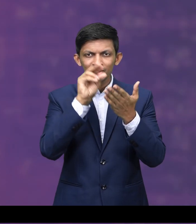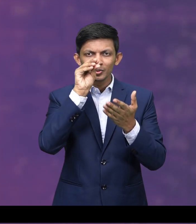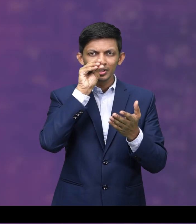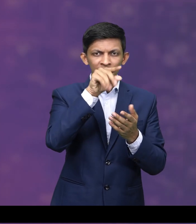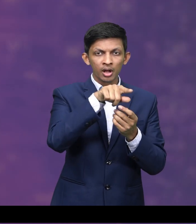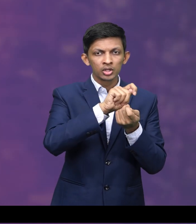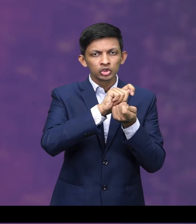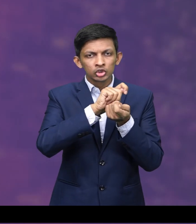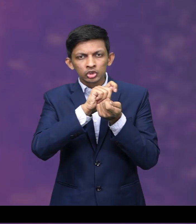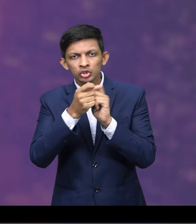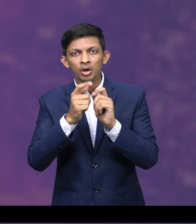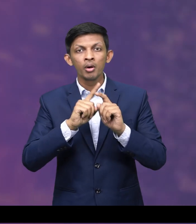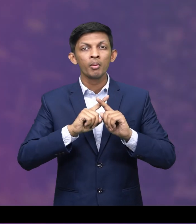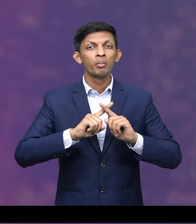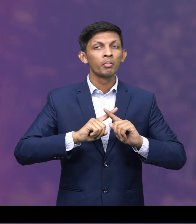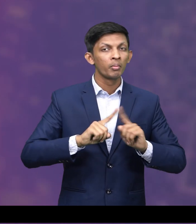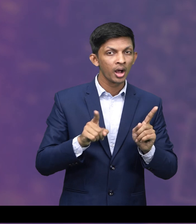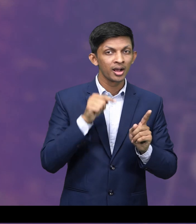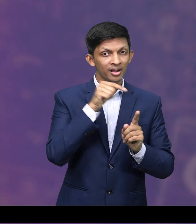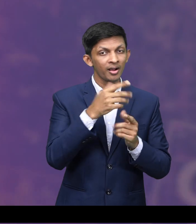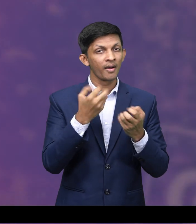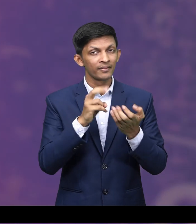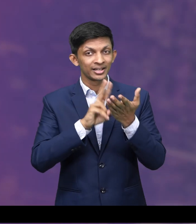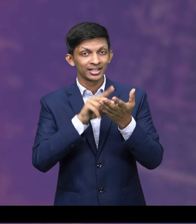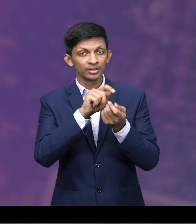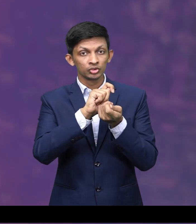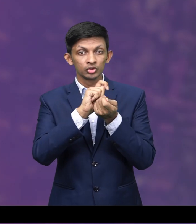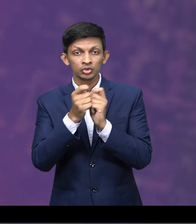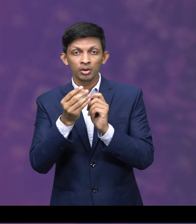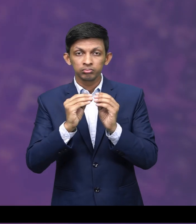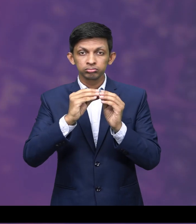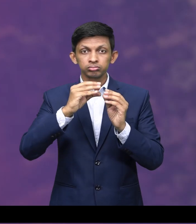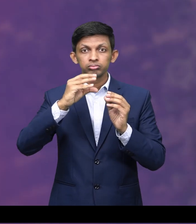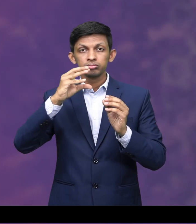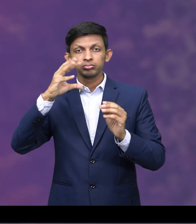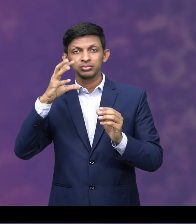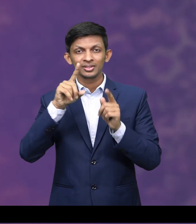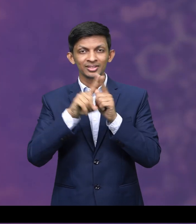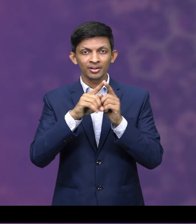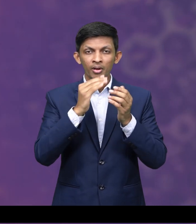కాలంలో మూలకాల యొక్క పరమాణు సంఖ్య పెరుగుదల కారణంగా అణు ఛార్జ్